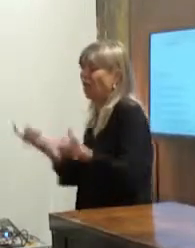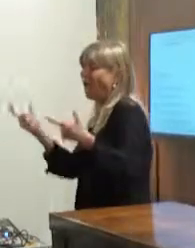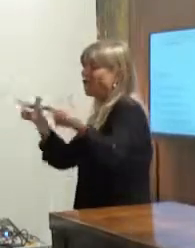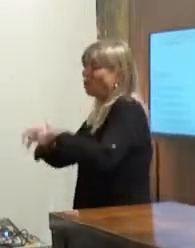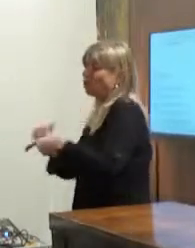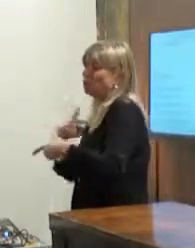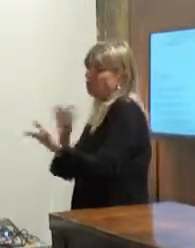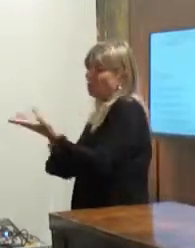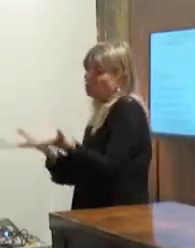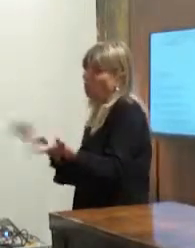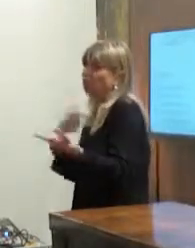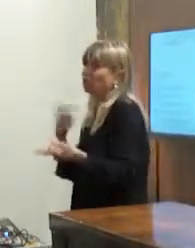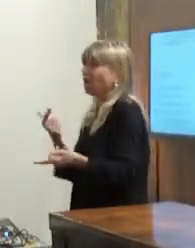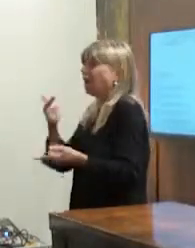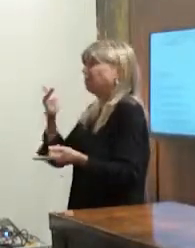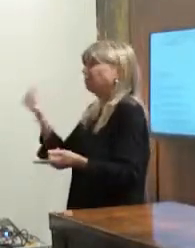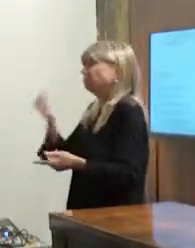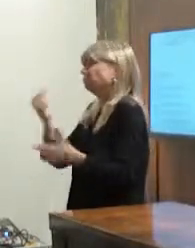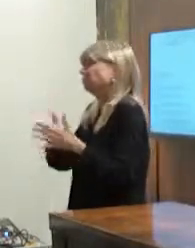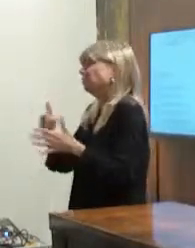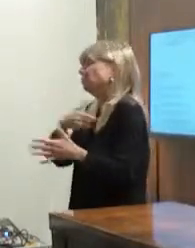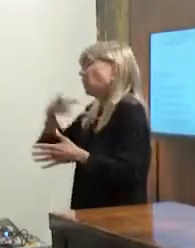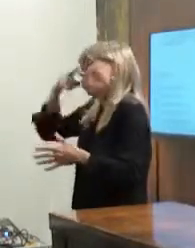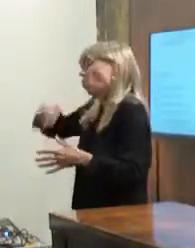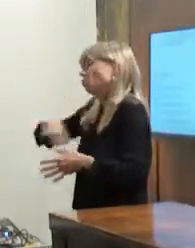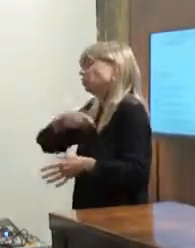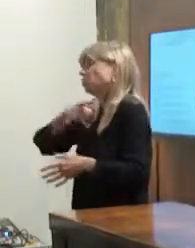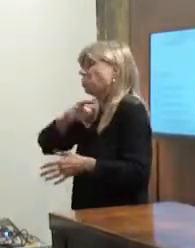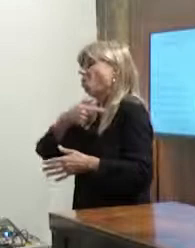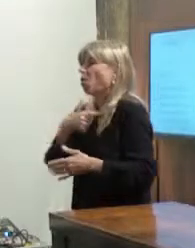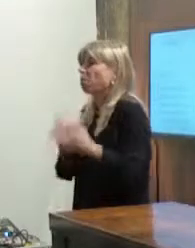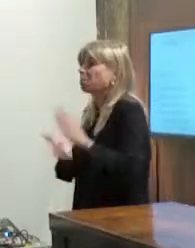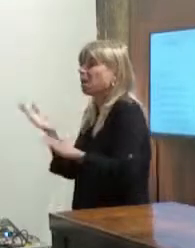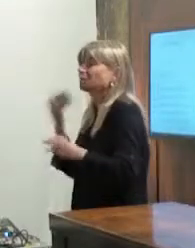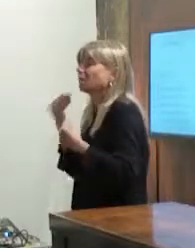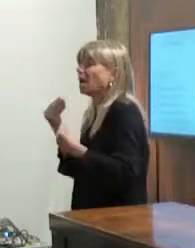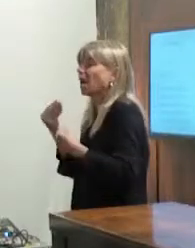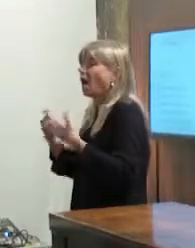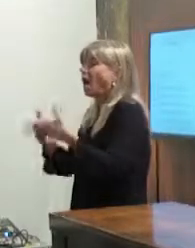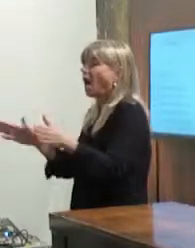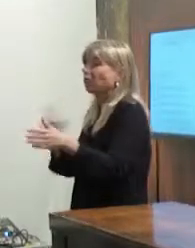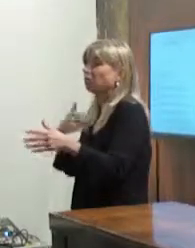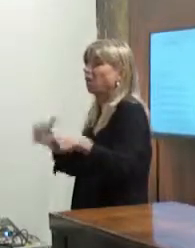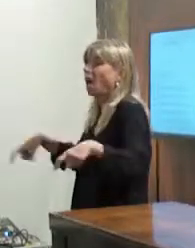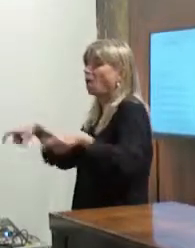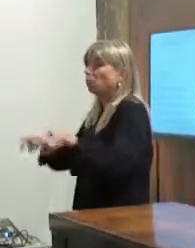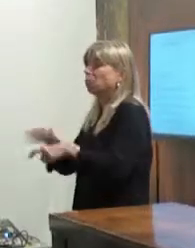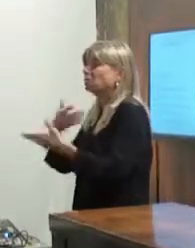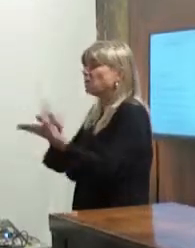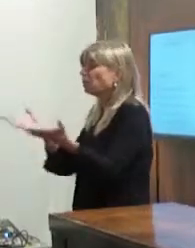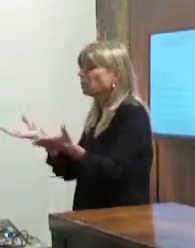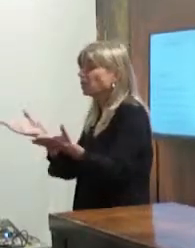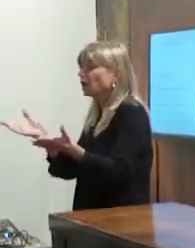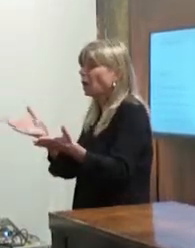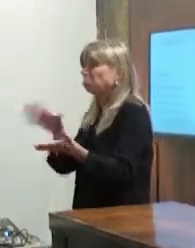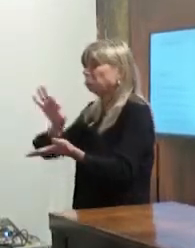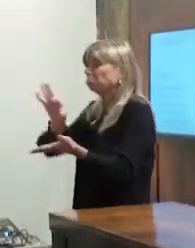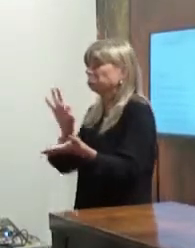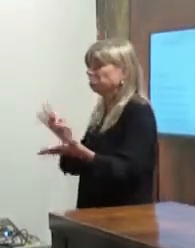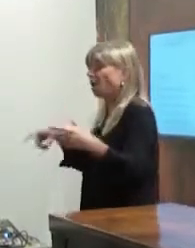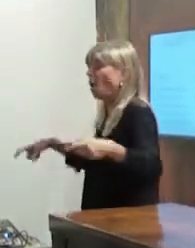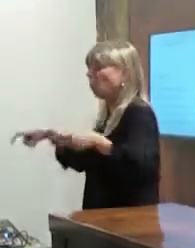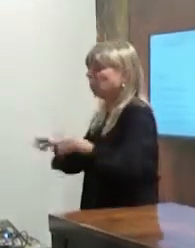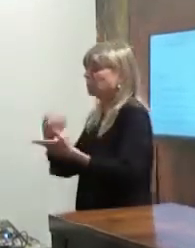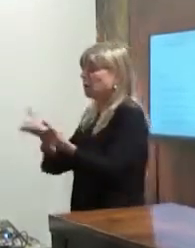fundamentalmente lo que ocurre últimamente con el gobierno de la ciudad es que, aunque se hagan las audiencias públicas, toman las audiencias públicas como un